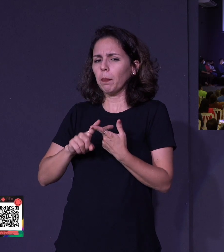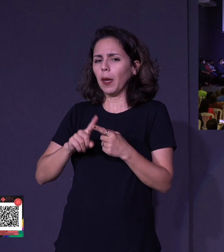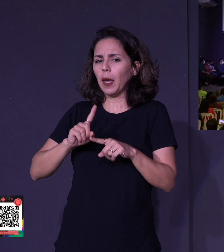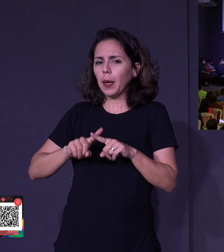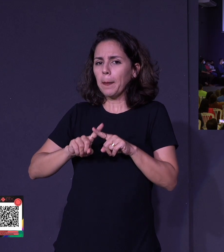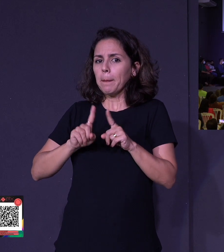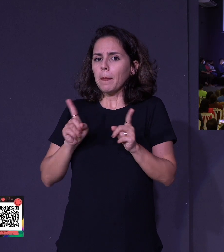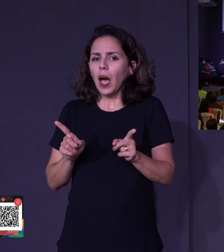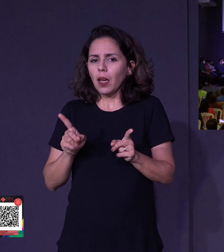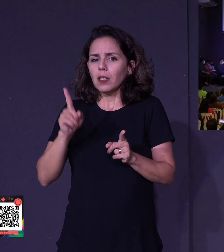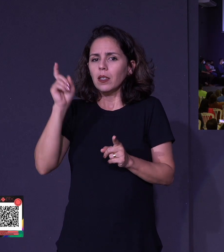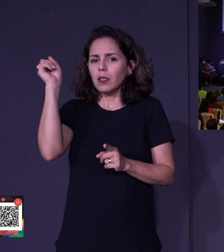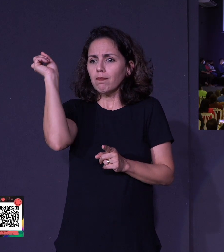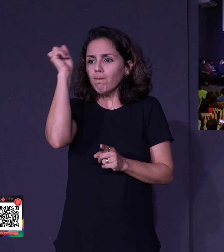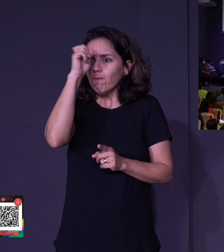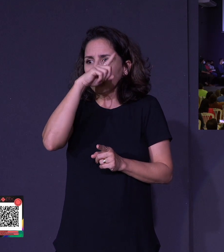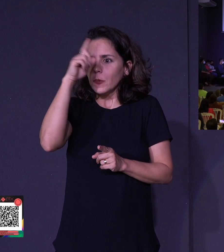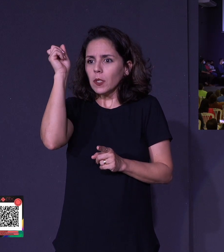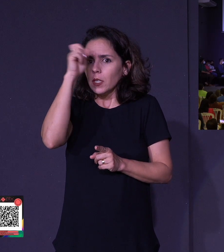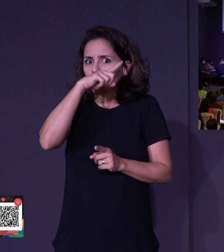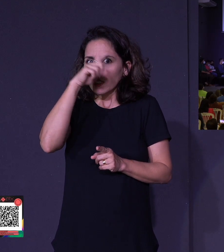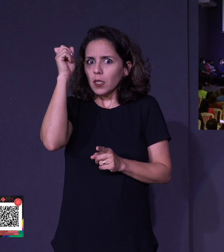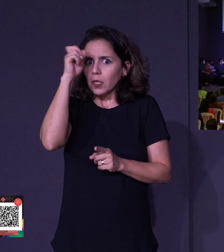Desde cedo, na palavra,